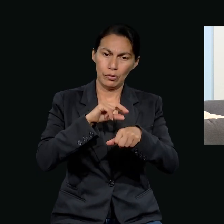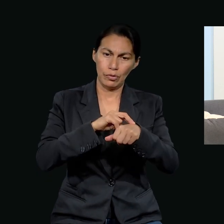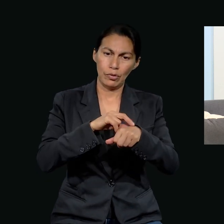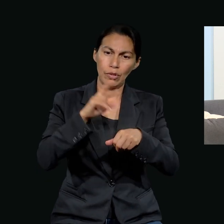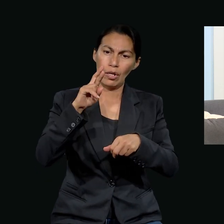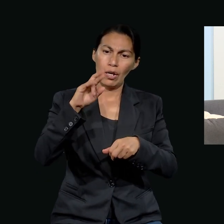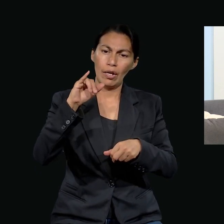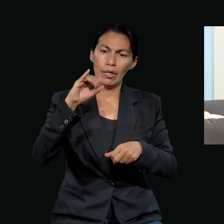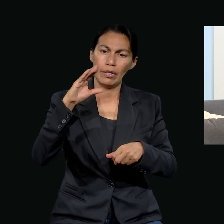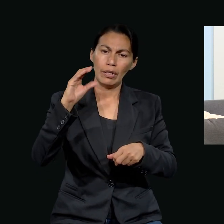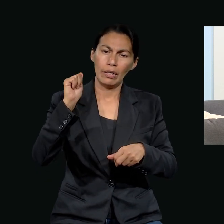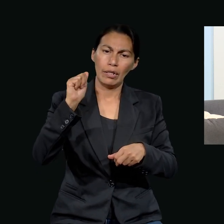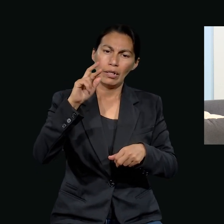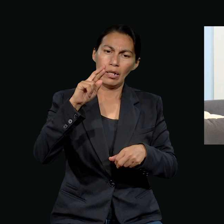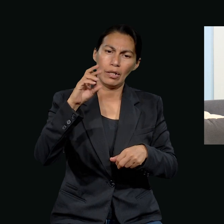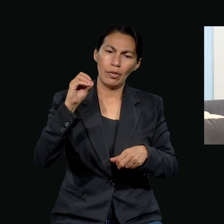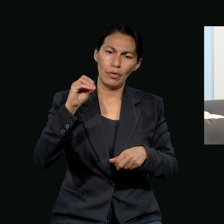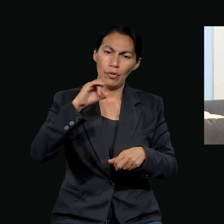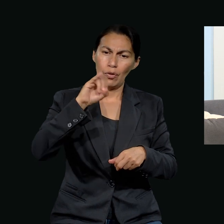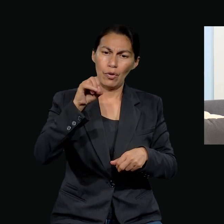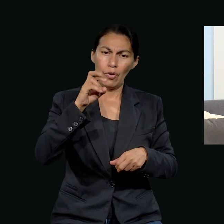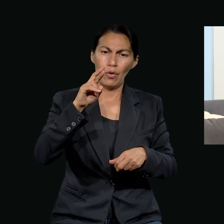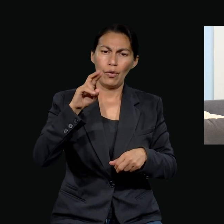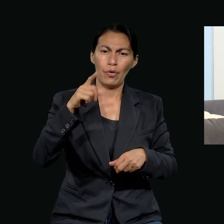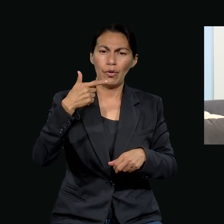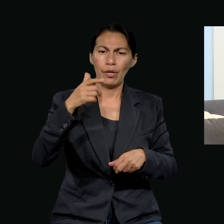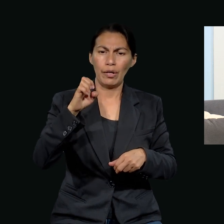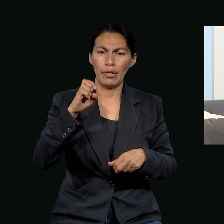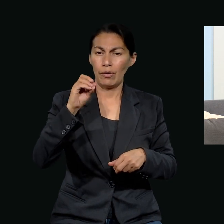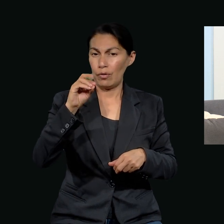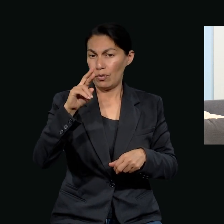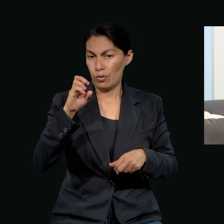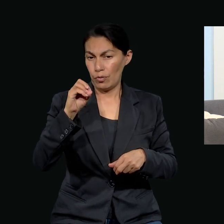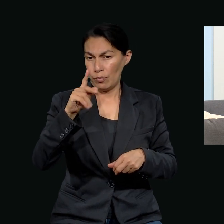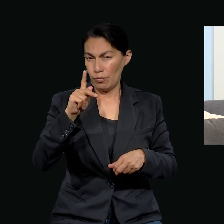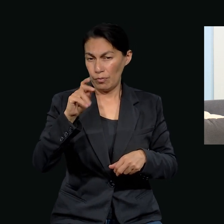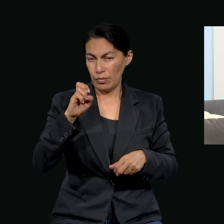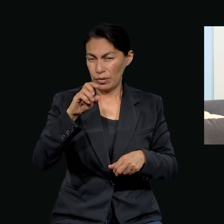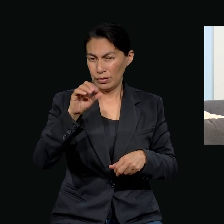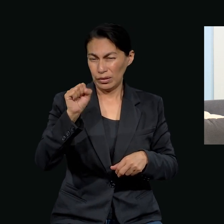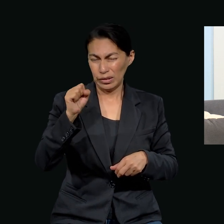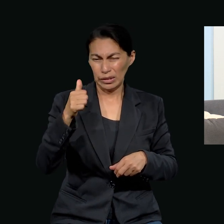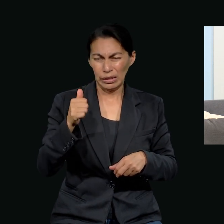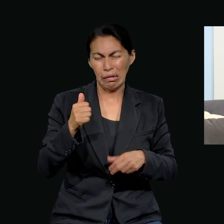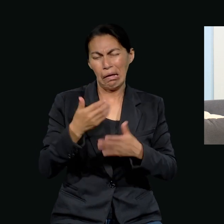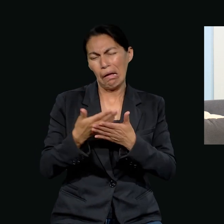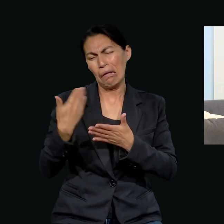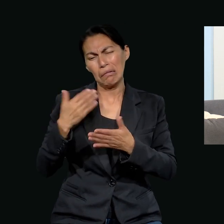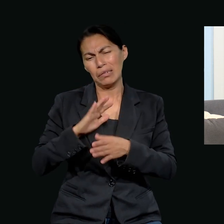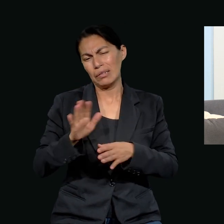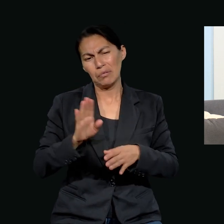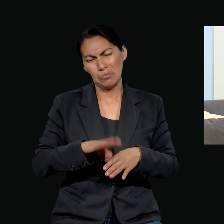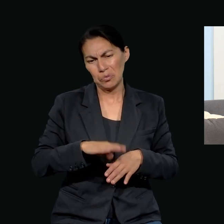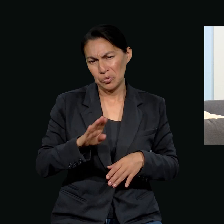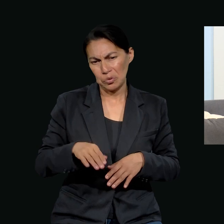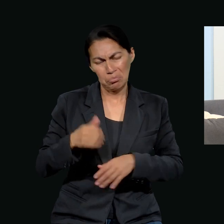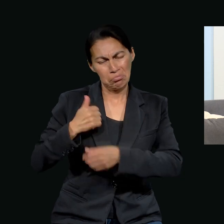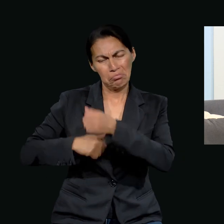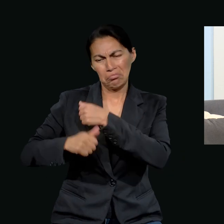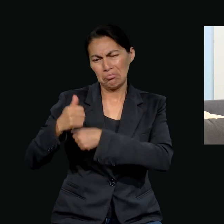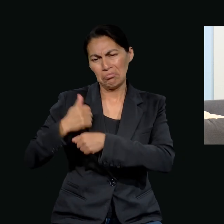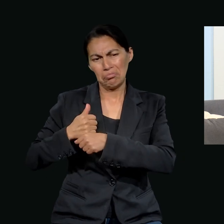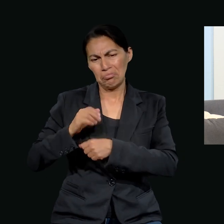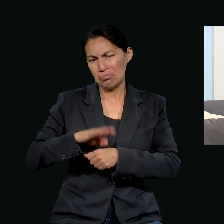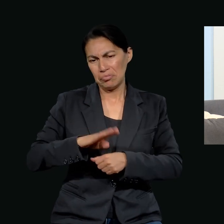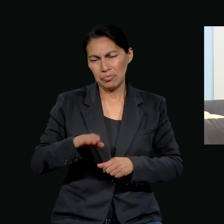Ricardo Jorge Oropesa, hoy menciono su nombre, él falleció hace muchos años,